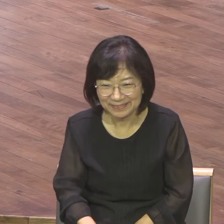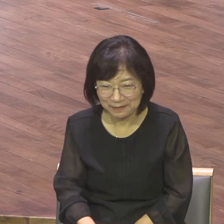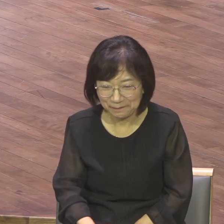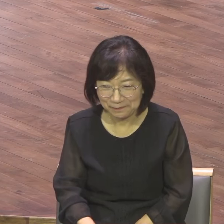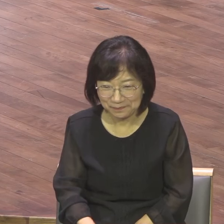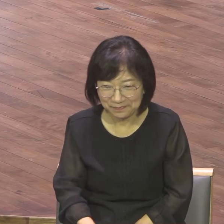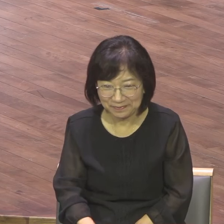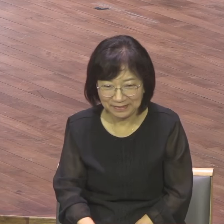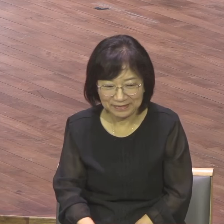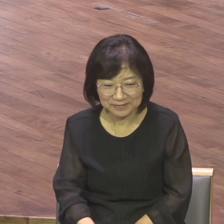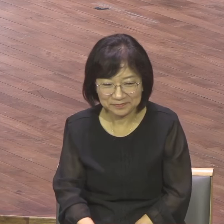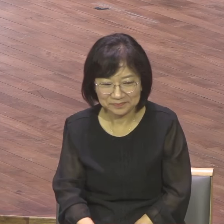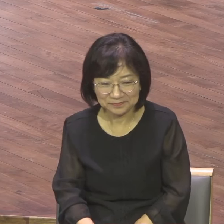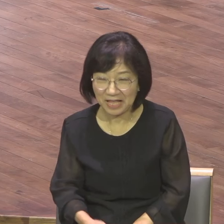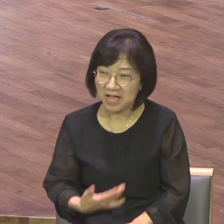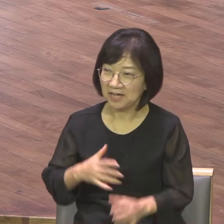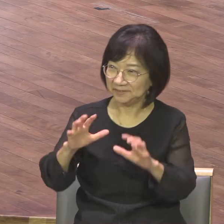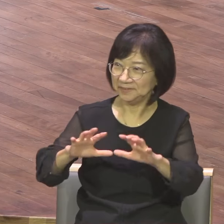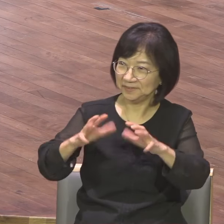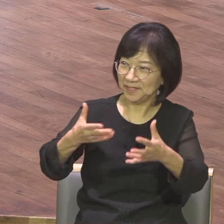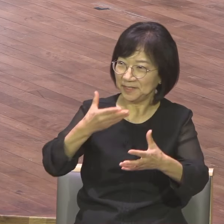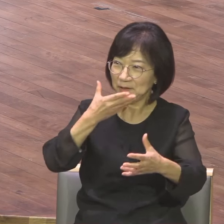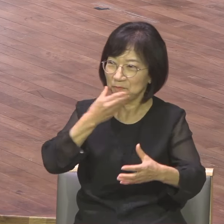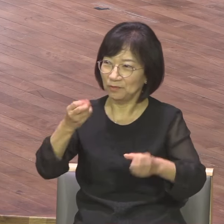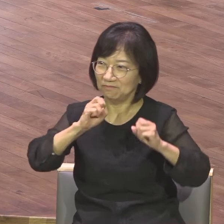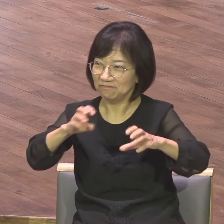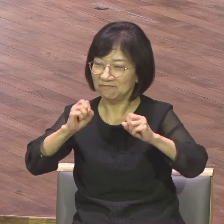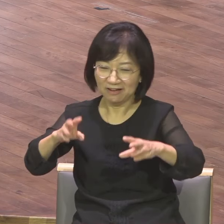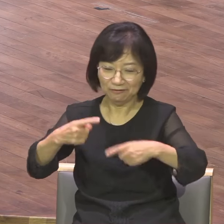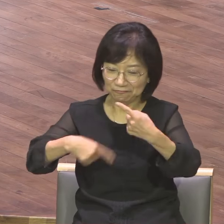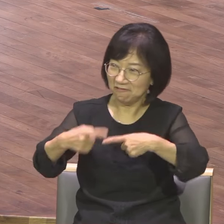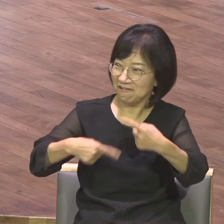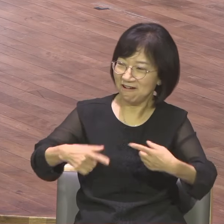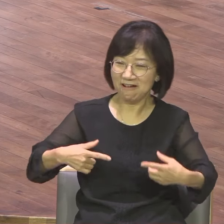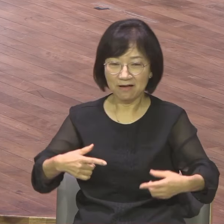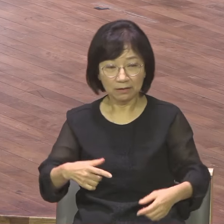개뿔도 없으면서 막 세계보고 만다고.